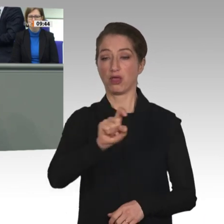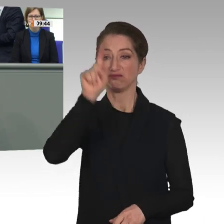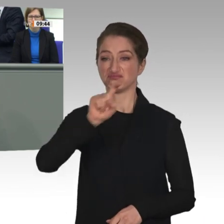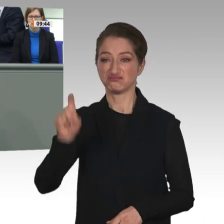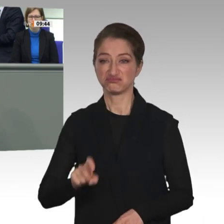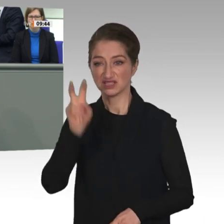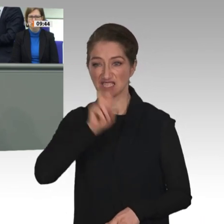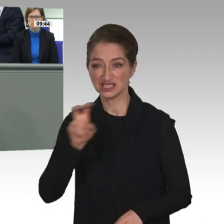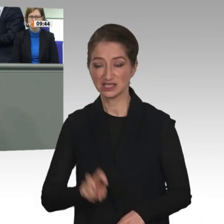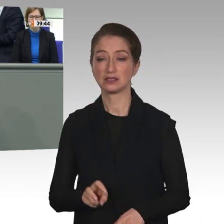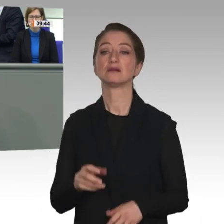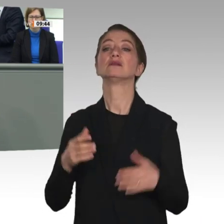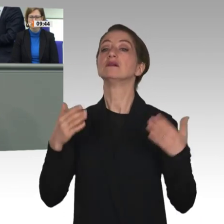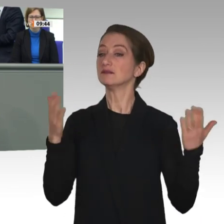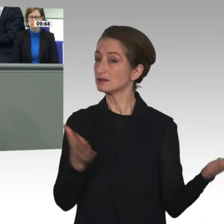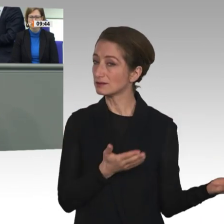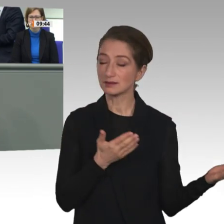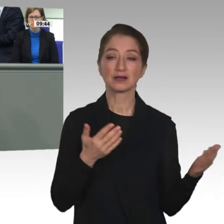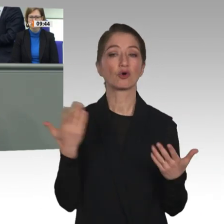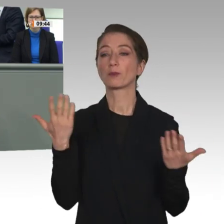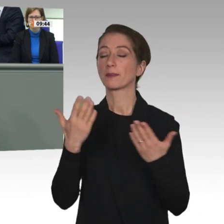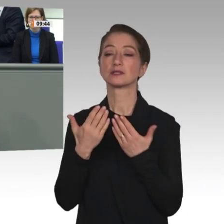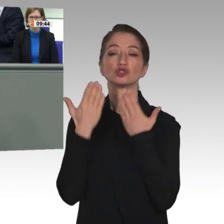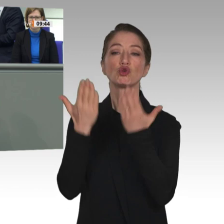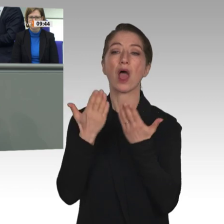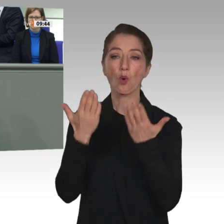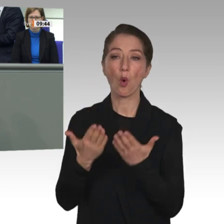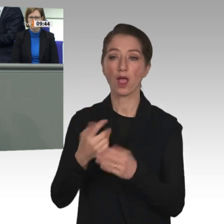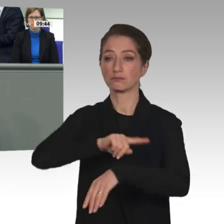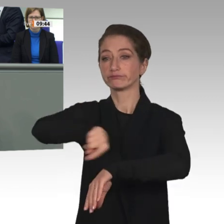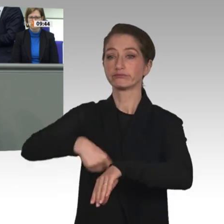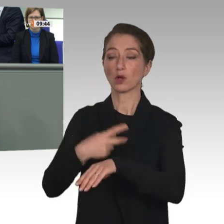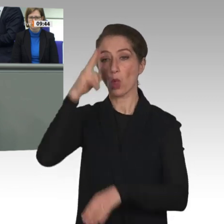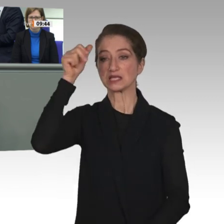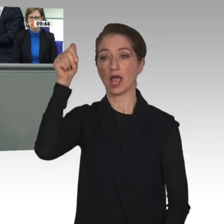Synagogen rund um die Uhr bewacht. Was für ein trauriger Zustand.